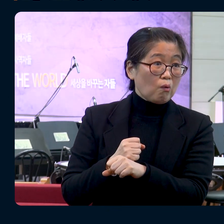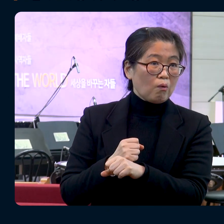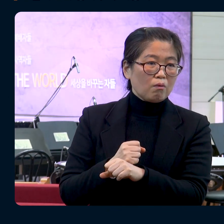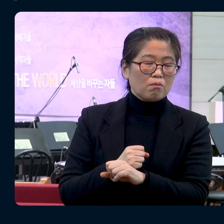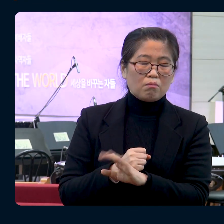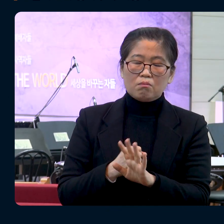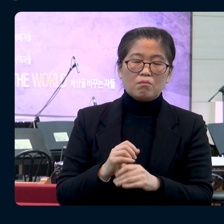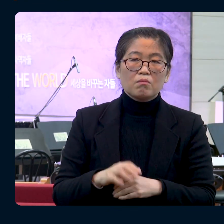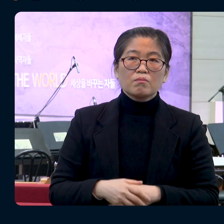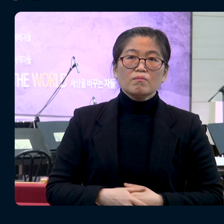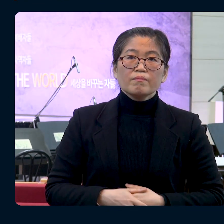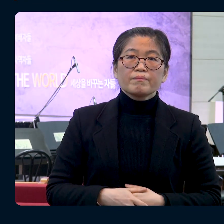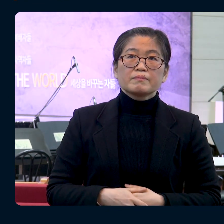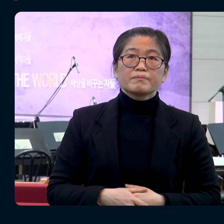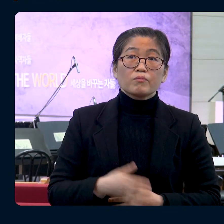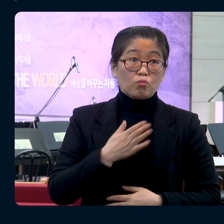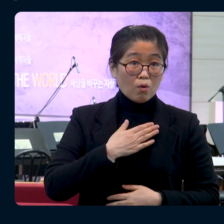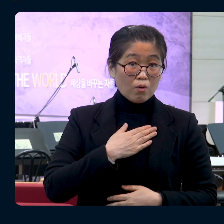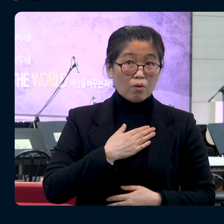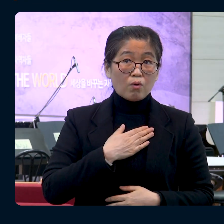비난한다 할지라도